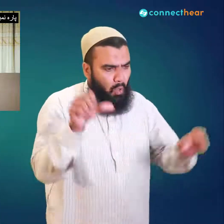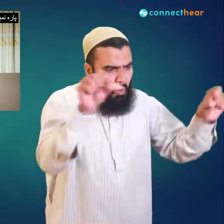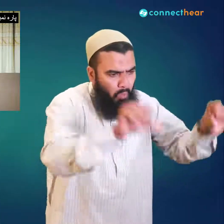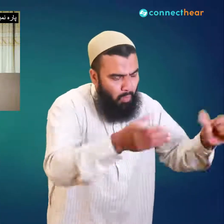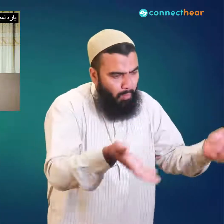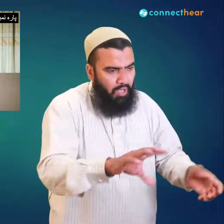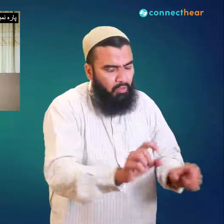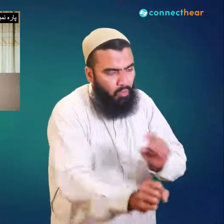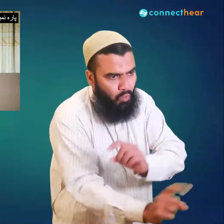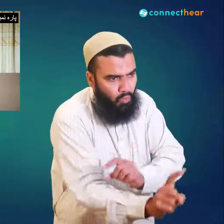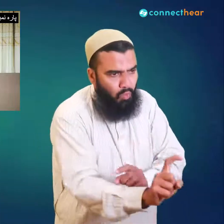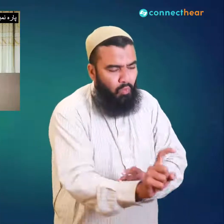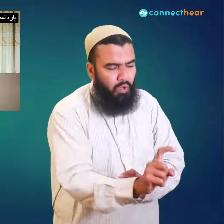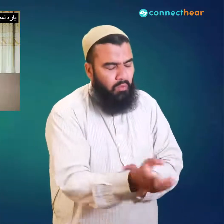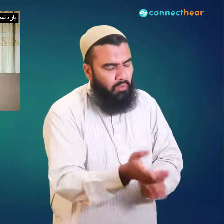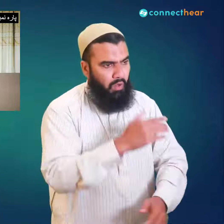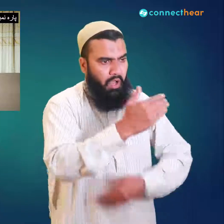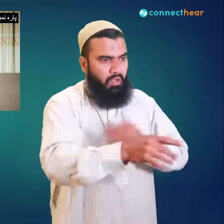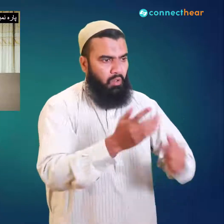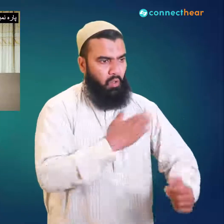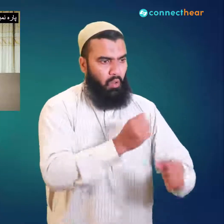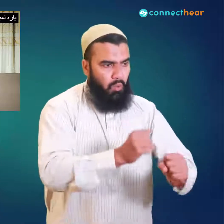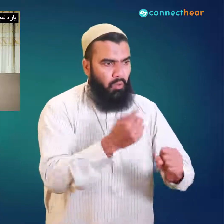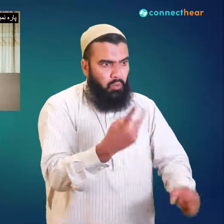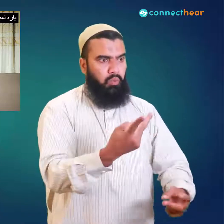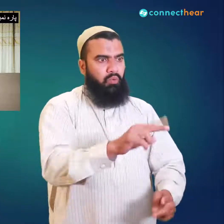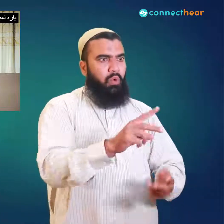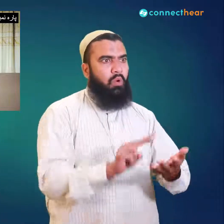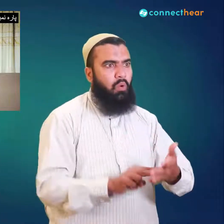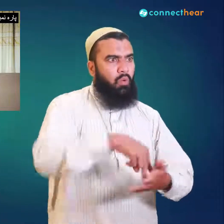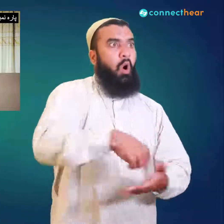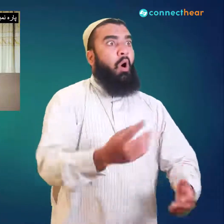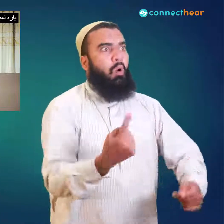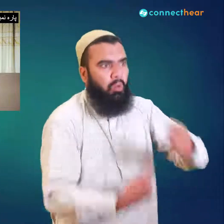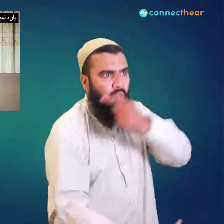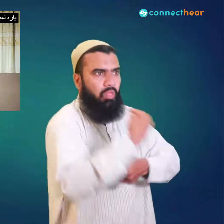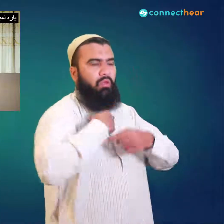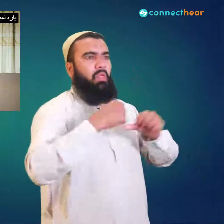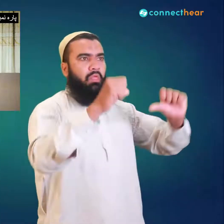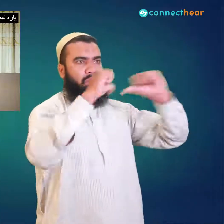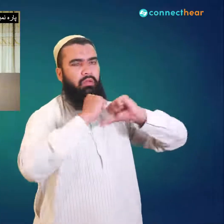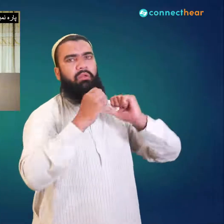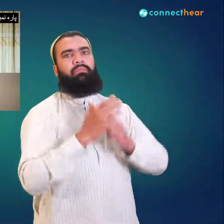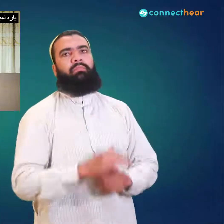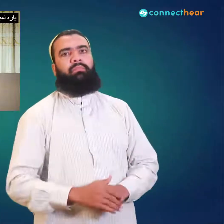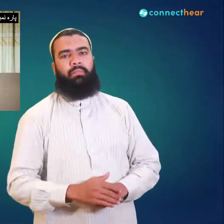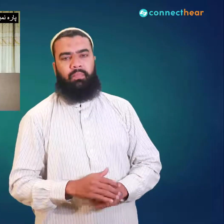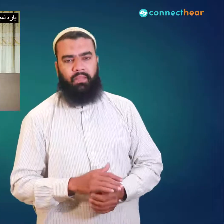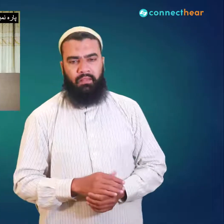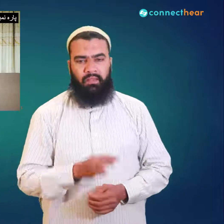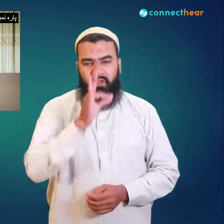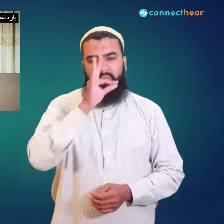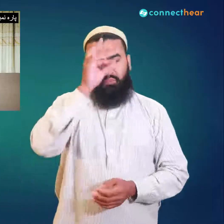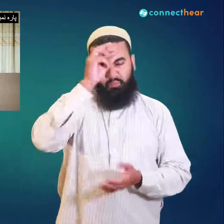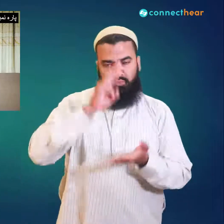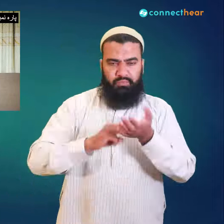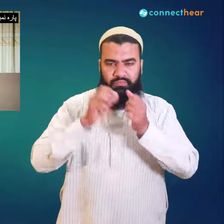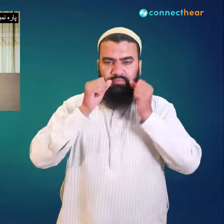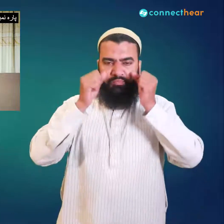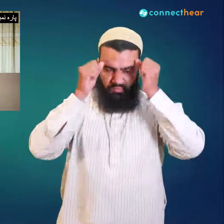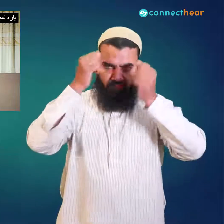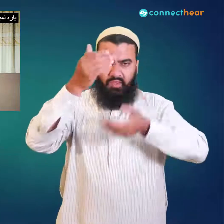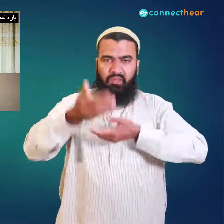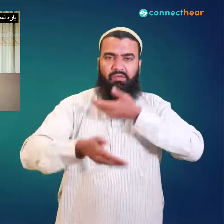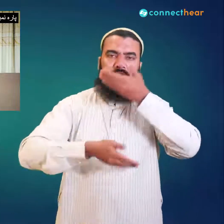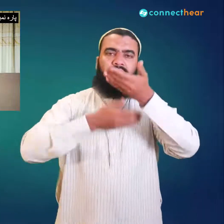رحمی ہرگز نہیں ہونی چاہیے اور ظلم کسی کے ساتھ ہرگز نہیں ہونا چاہیے۔ آپ صلی اللہ علیہ